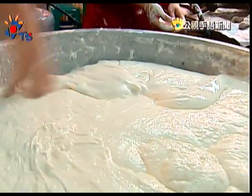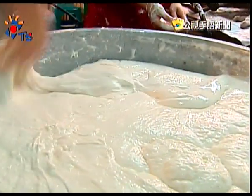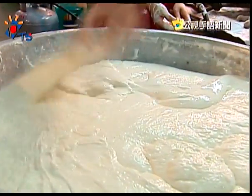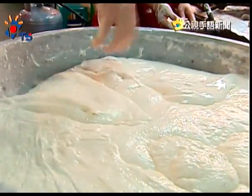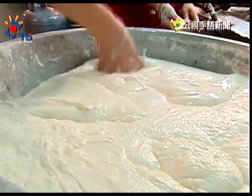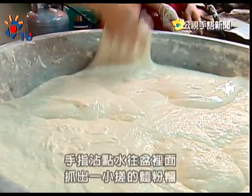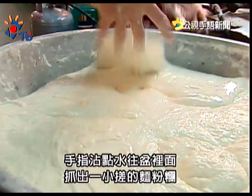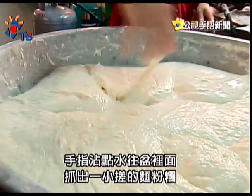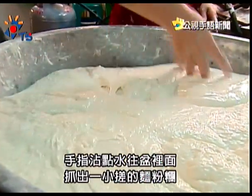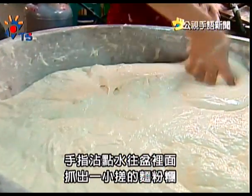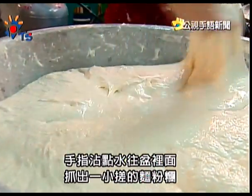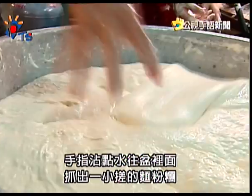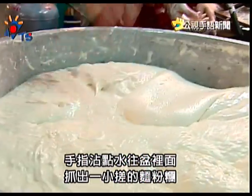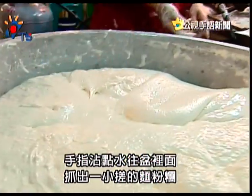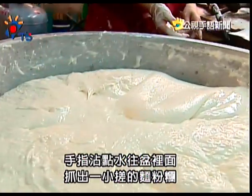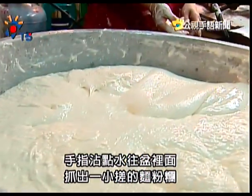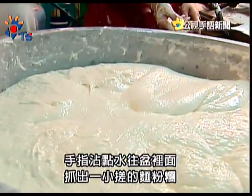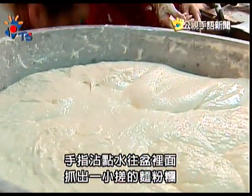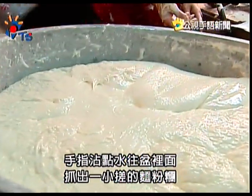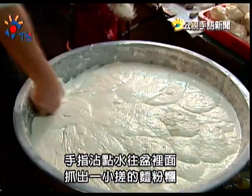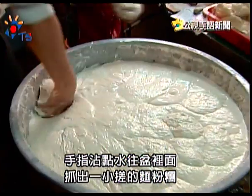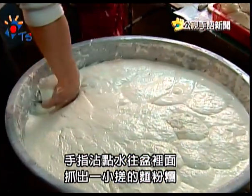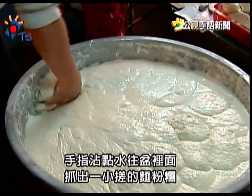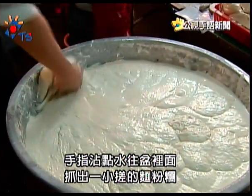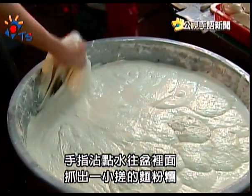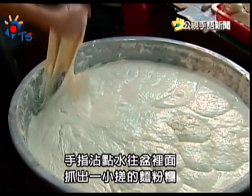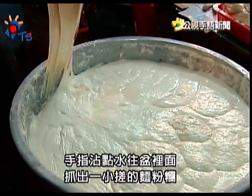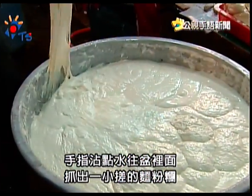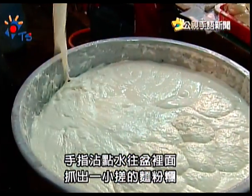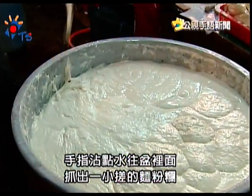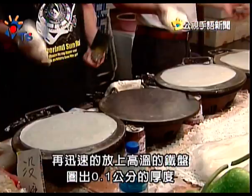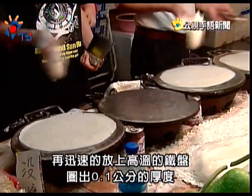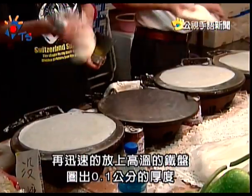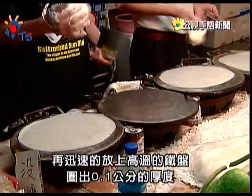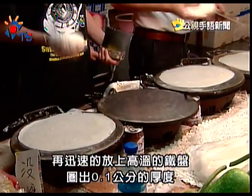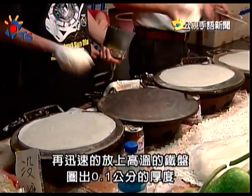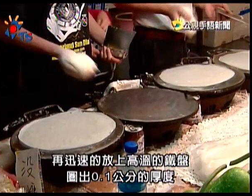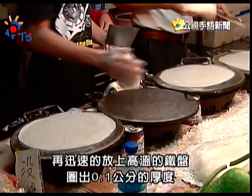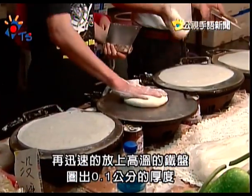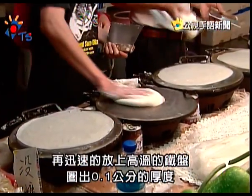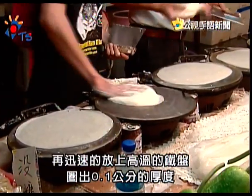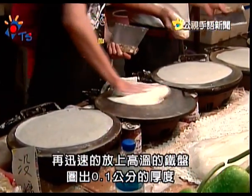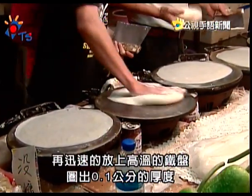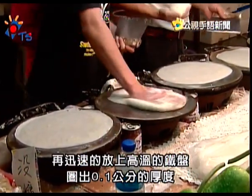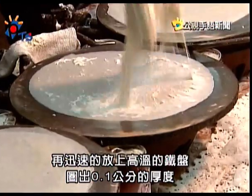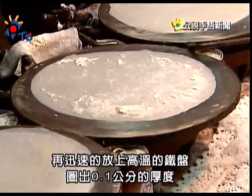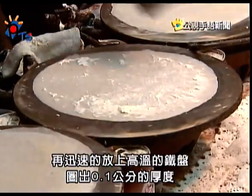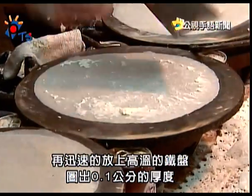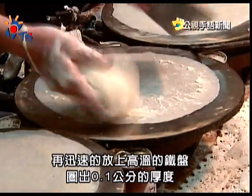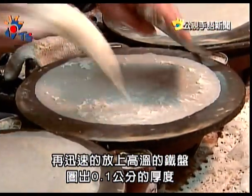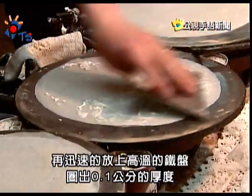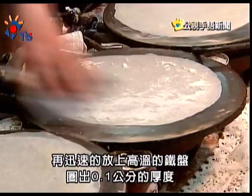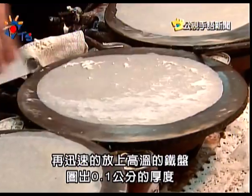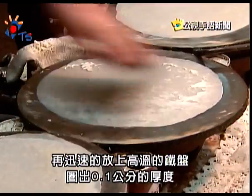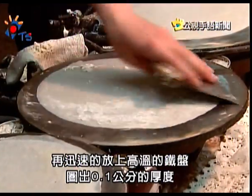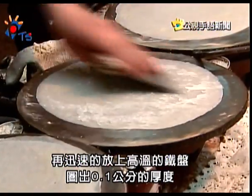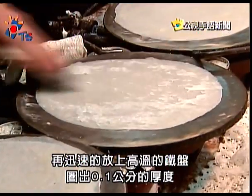手指沾点水，往盆里面抓出一小撮的面粉团，再迅速地放上高温的铁盘，圈出0.1公分的厚度。不